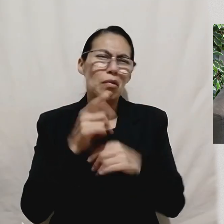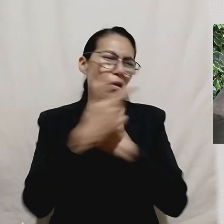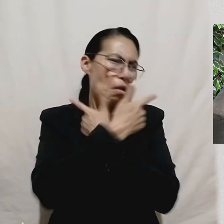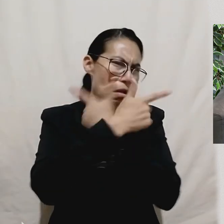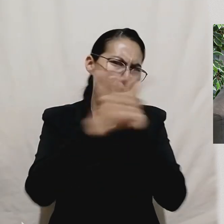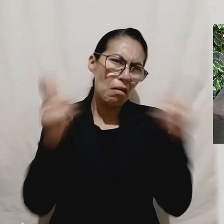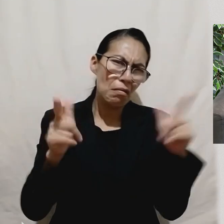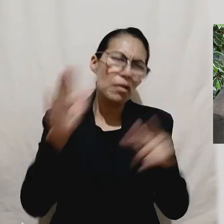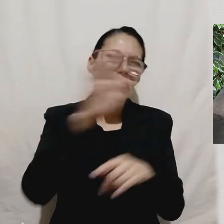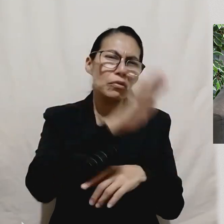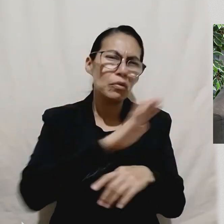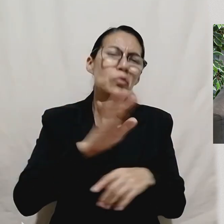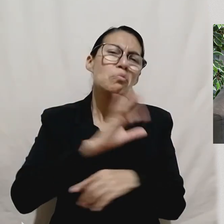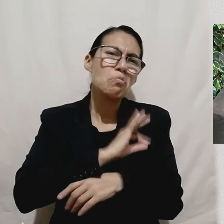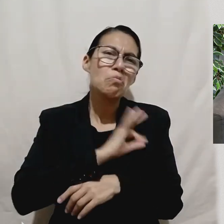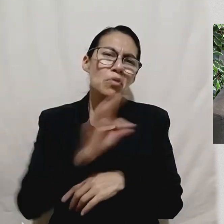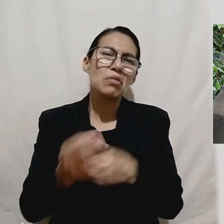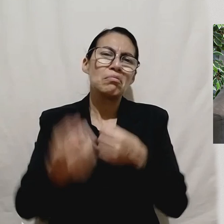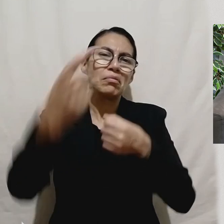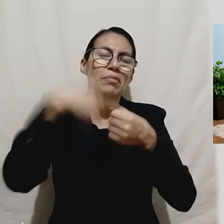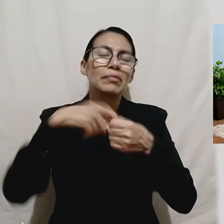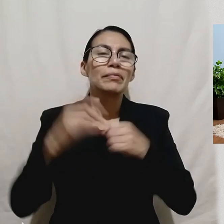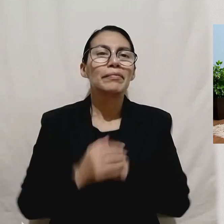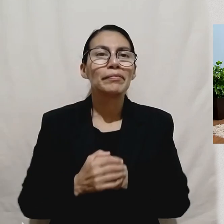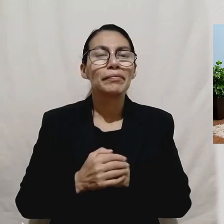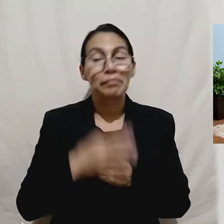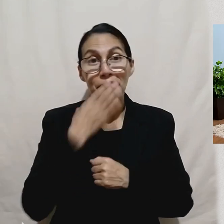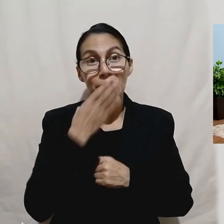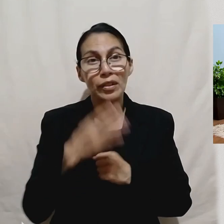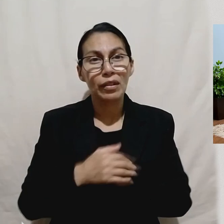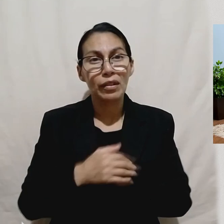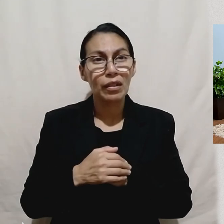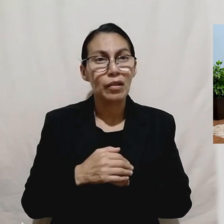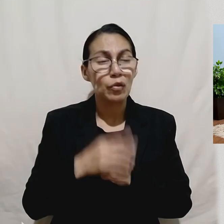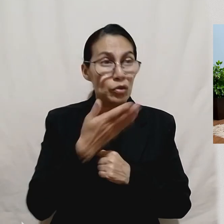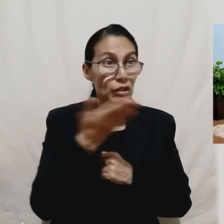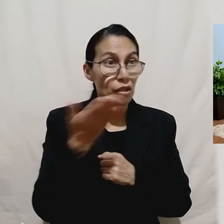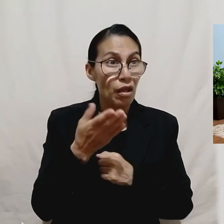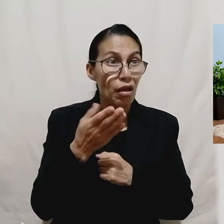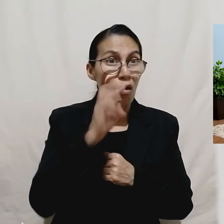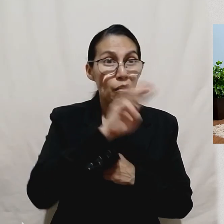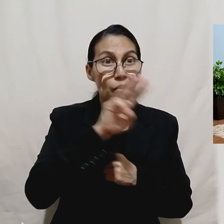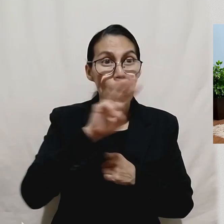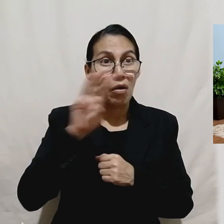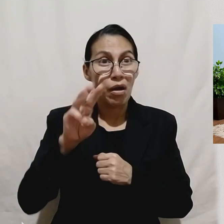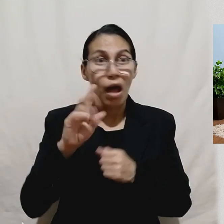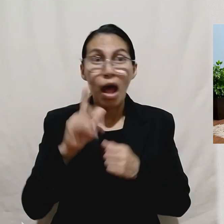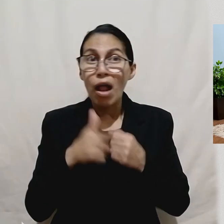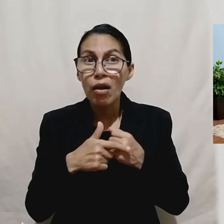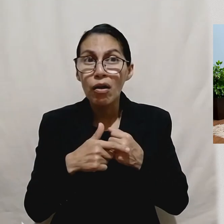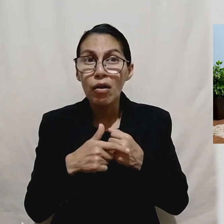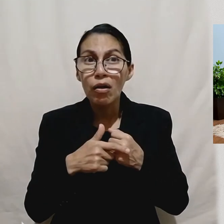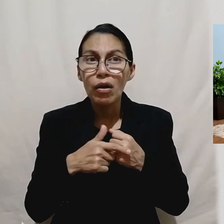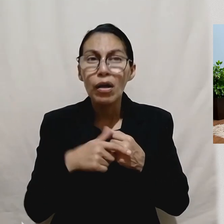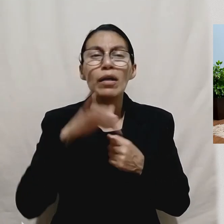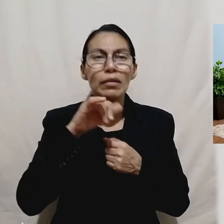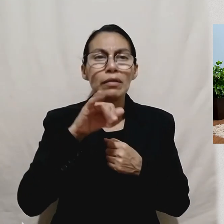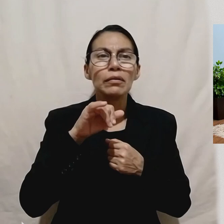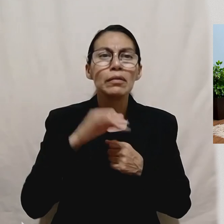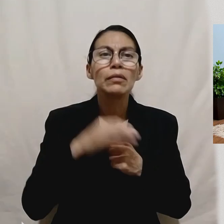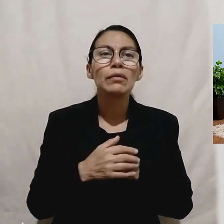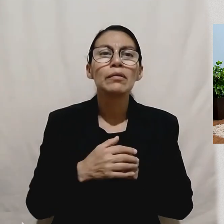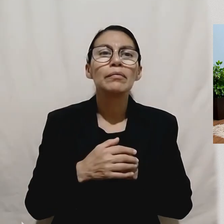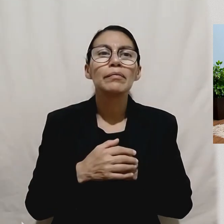quien quiera o quien desee ser parte de Amén tienen algún portal alguna página de internet donde puedas